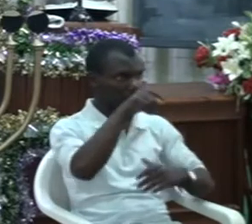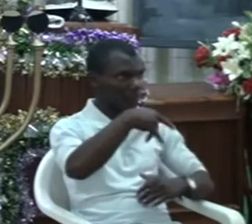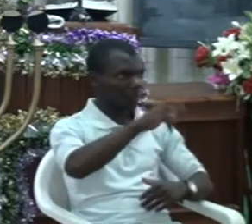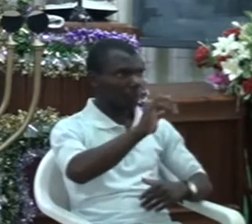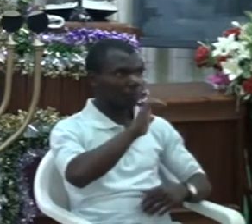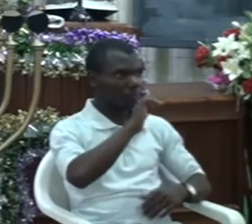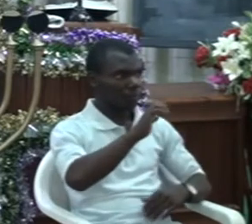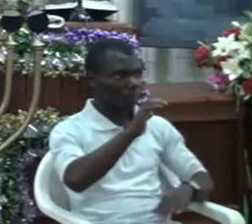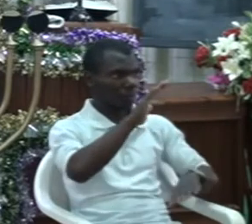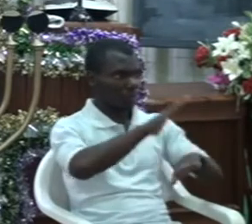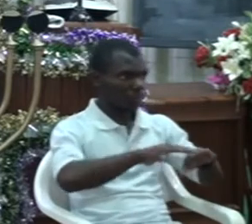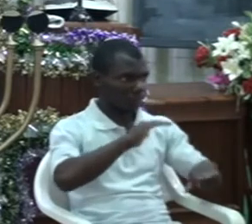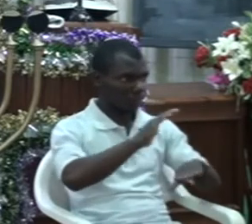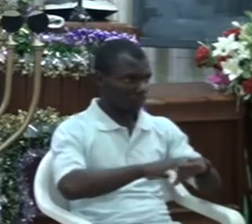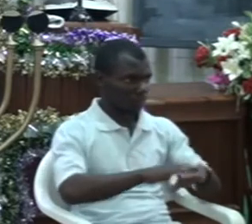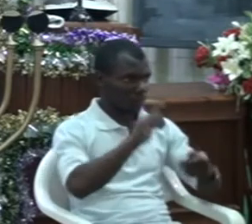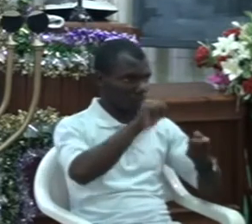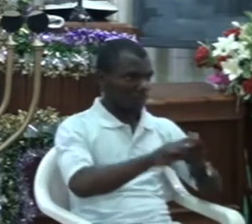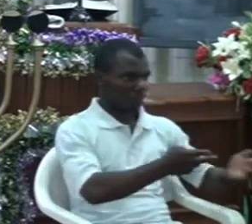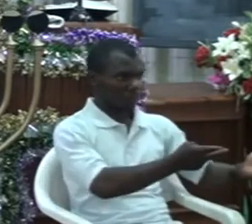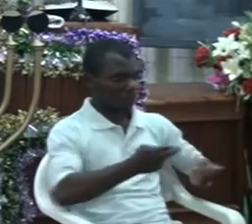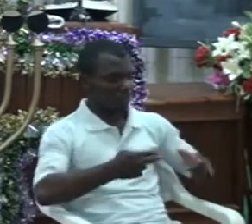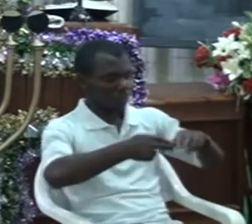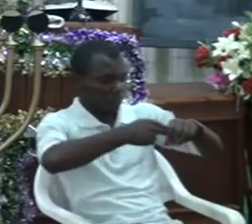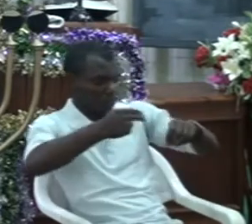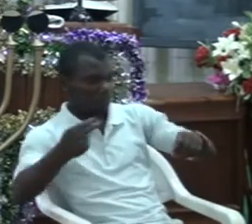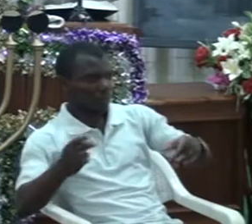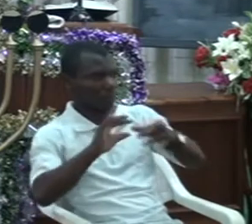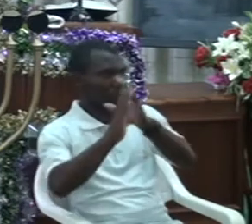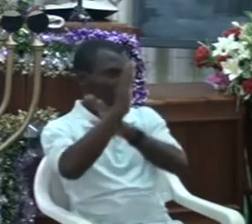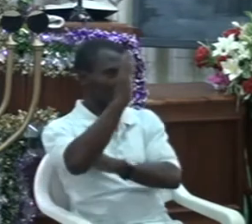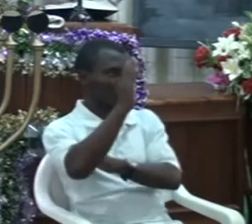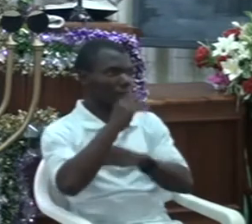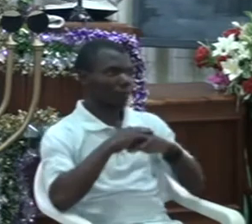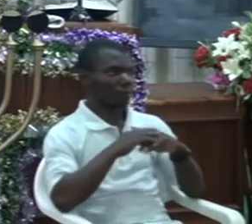wanaitwa upokee kutoka kwa Mungu. Ce qu'ils ont appelé à recevoir des dieux.